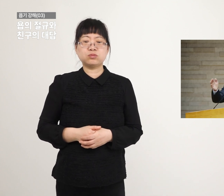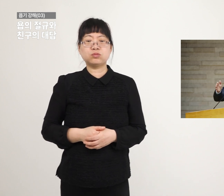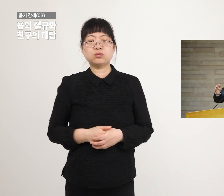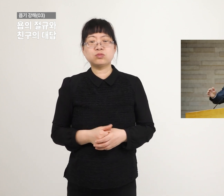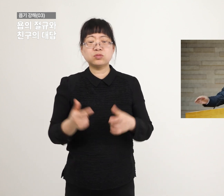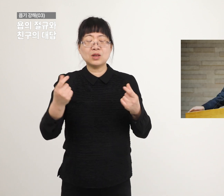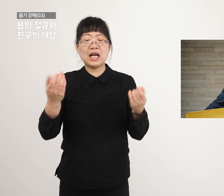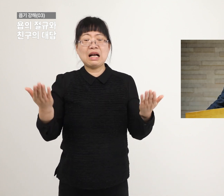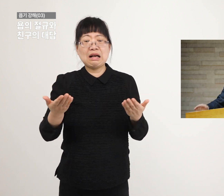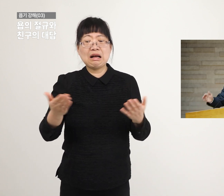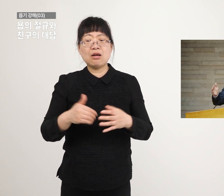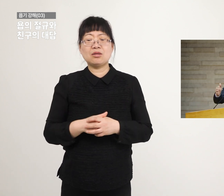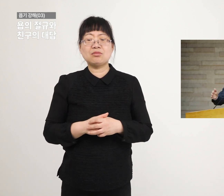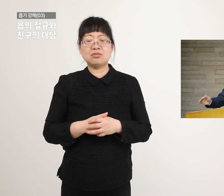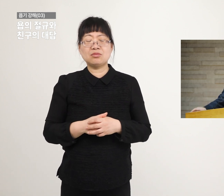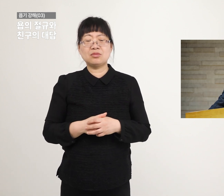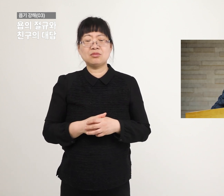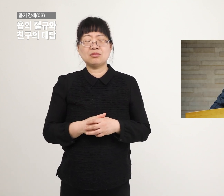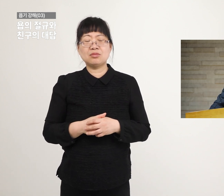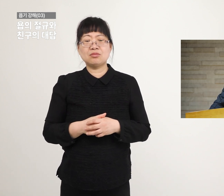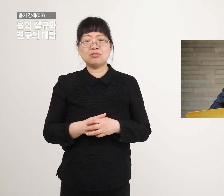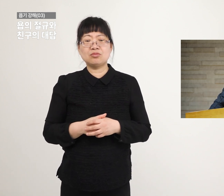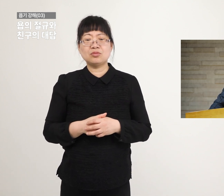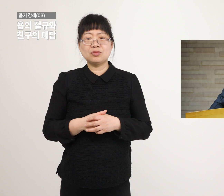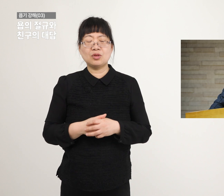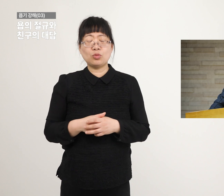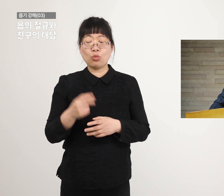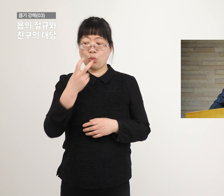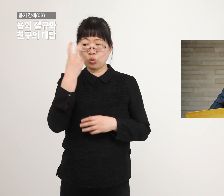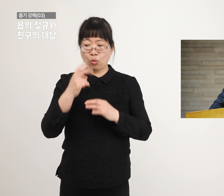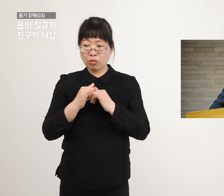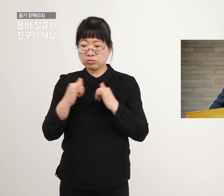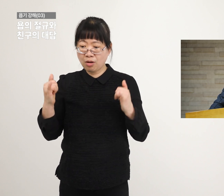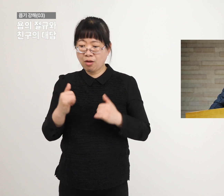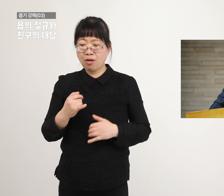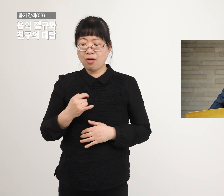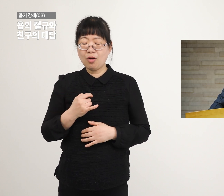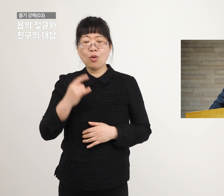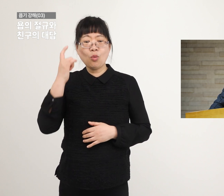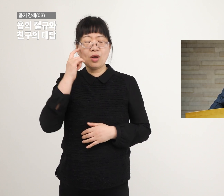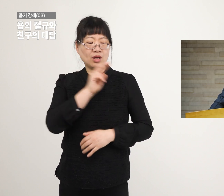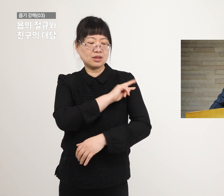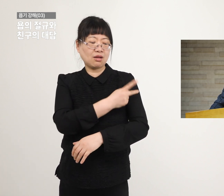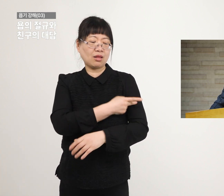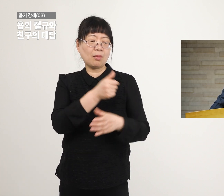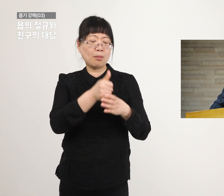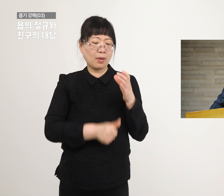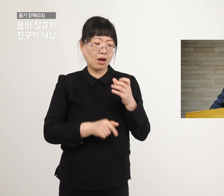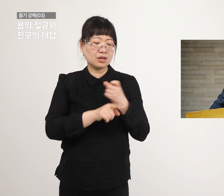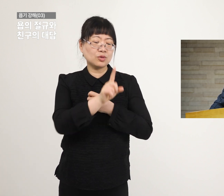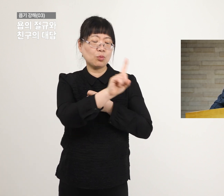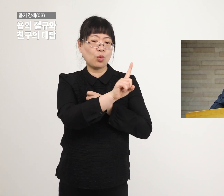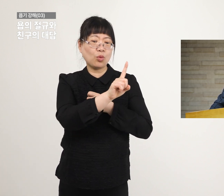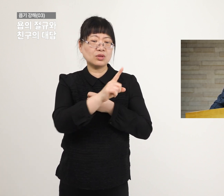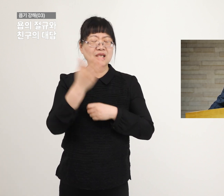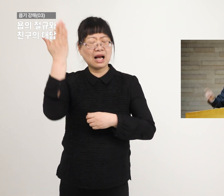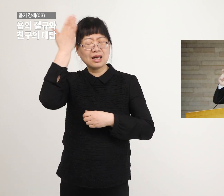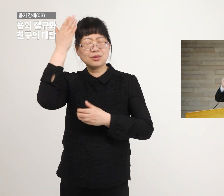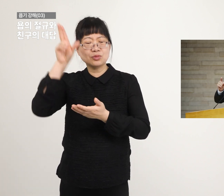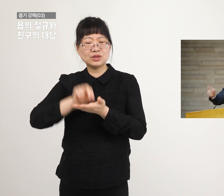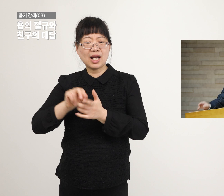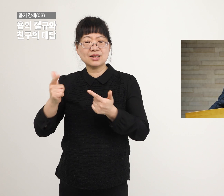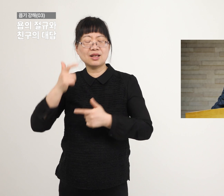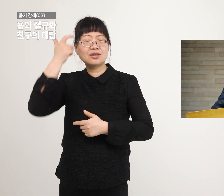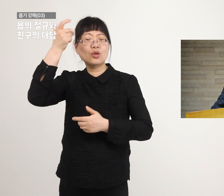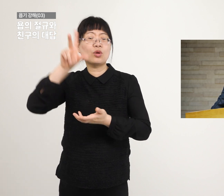그런 일이 이런 똑똑한 사람들이 왜 그럴까? 여러분 그게 학식의 문제가 아니라